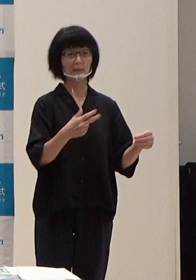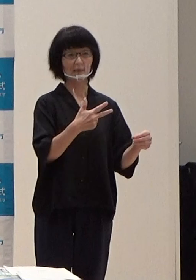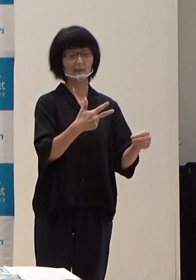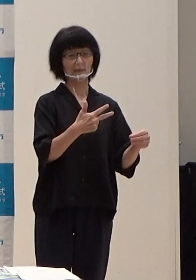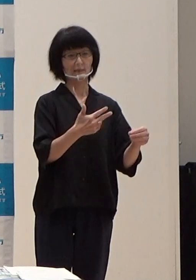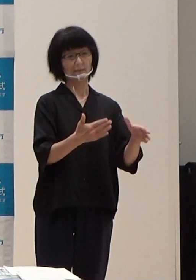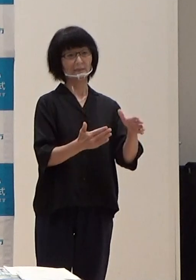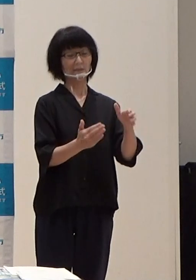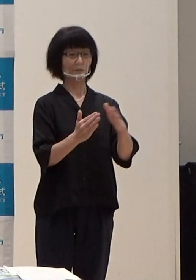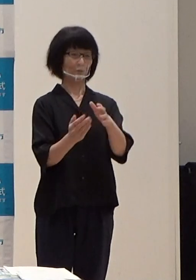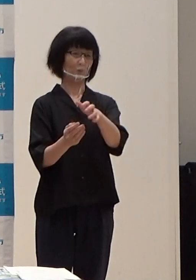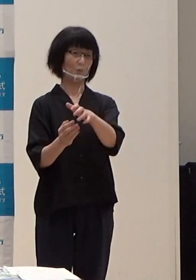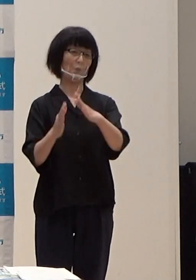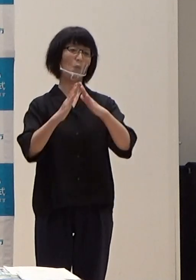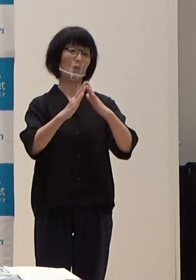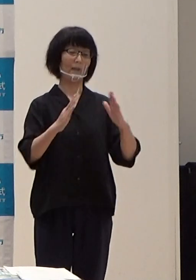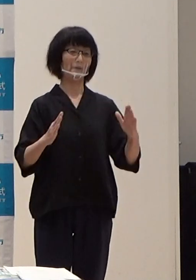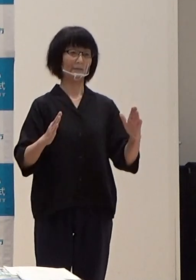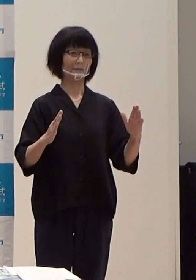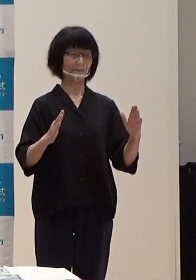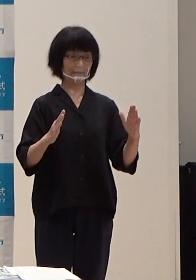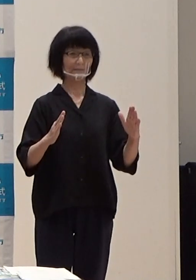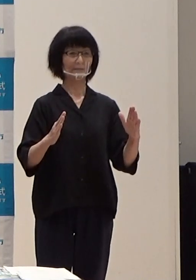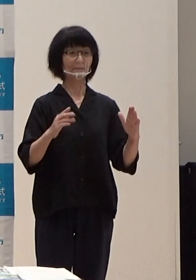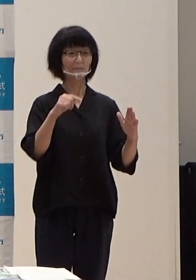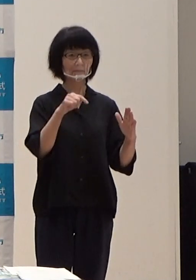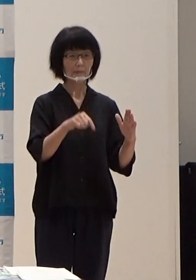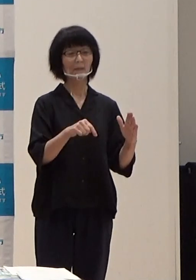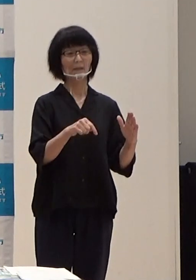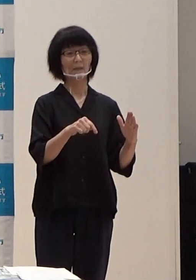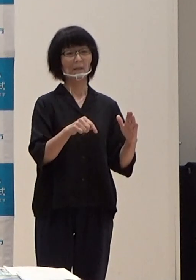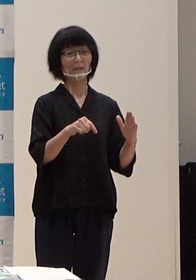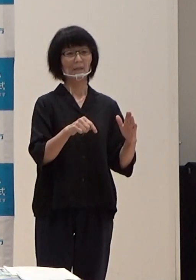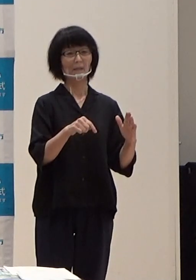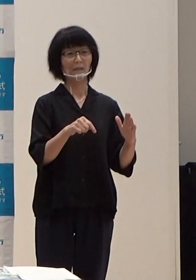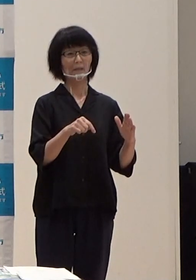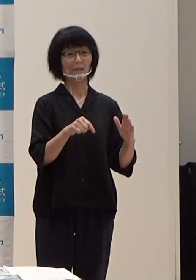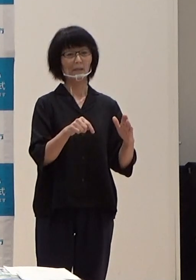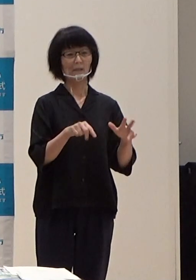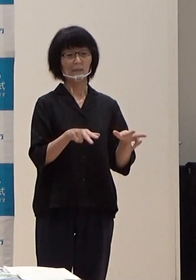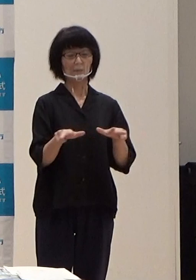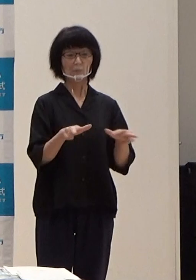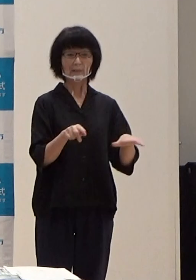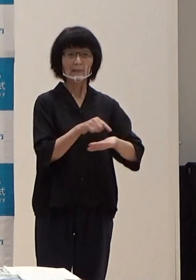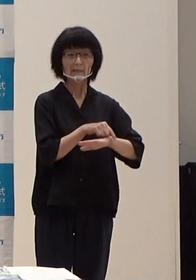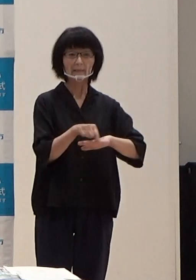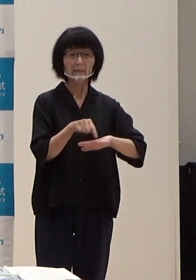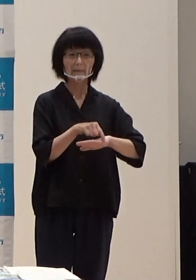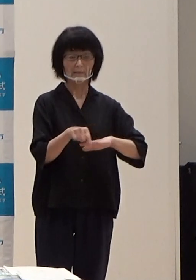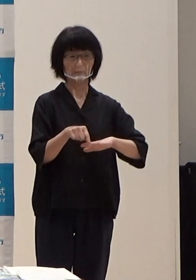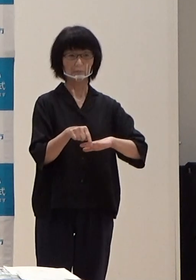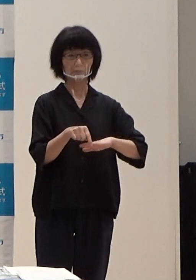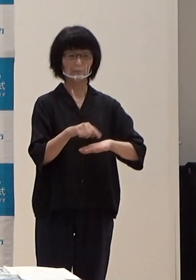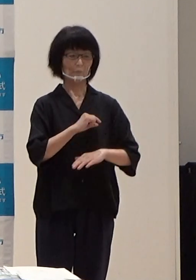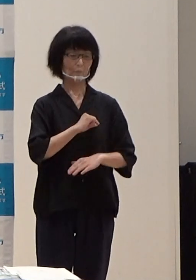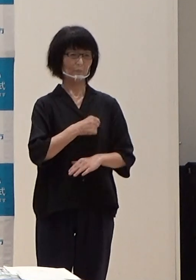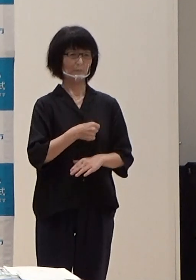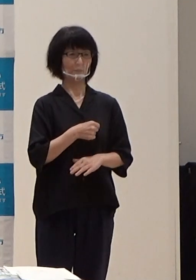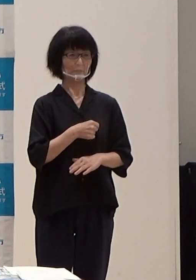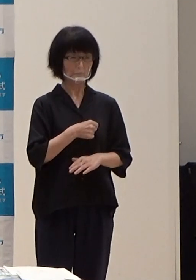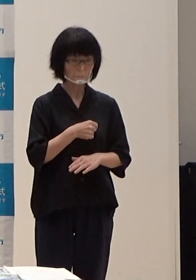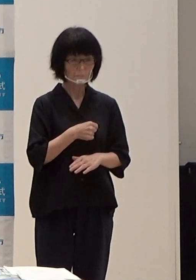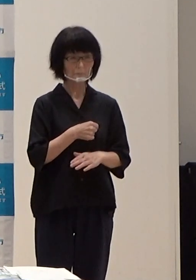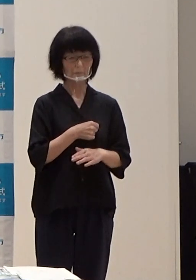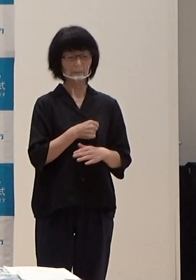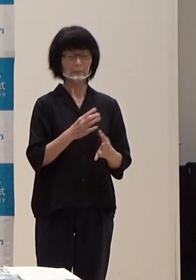ね、あまりにもあの行政計画に義務付けられたものが多すぎんじゃないかということ